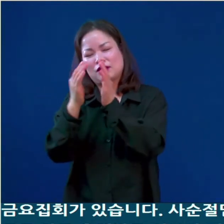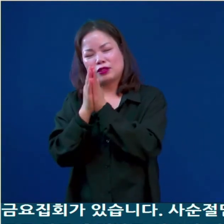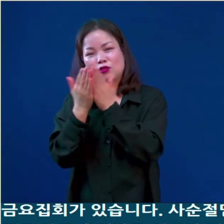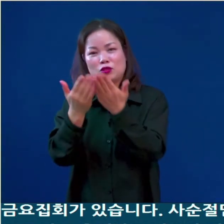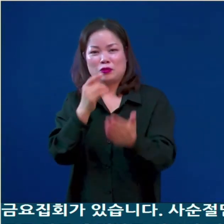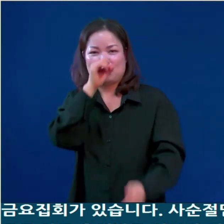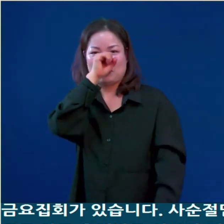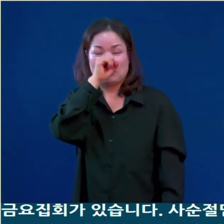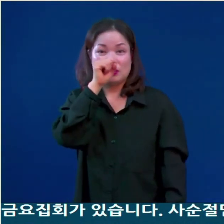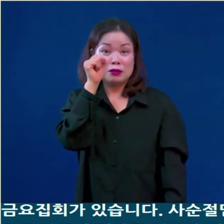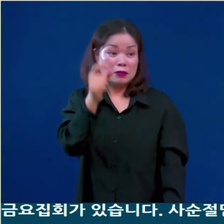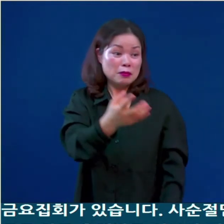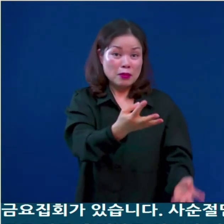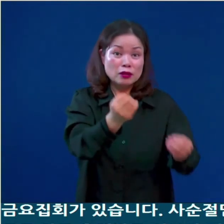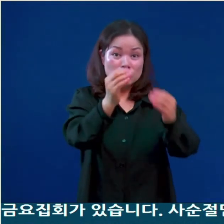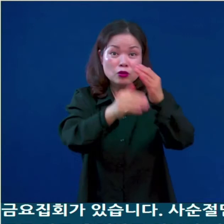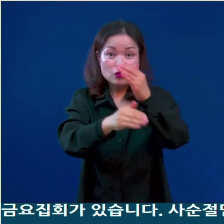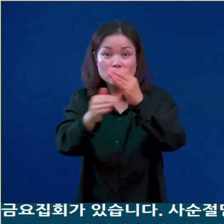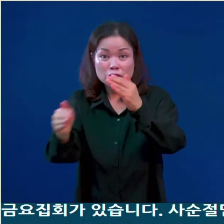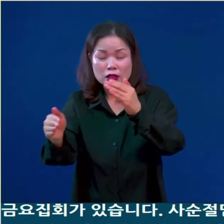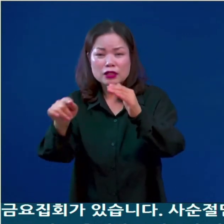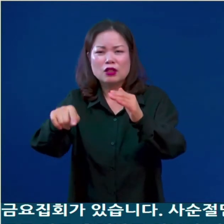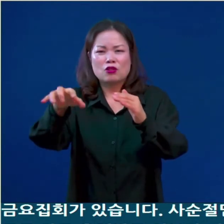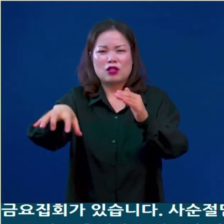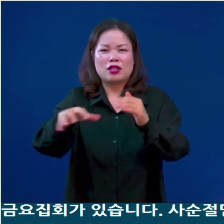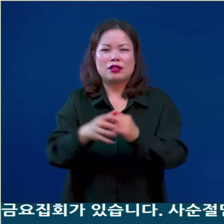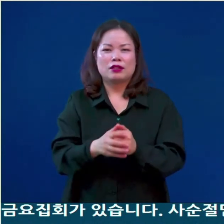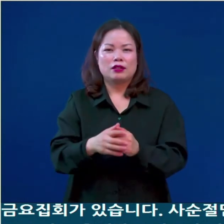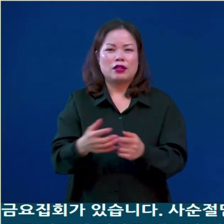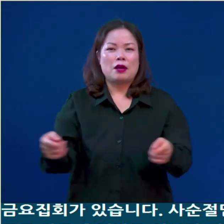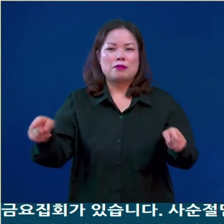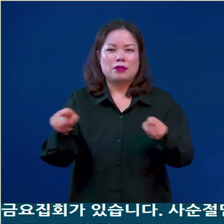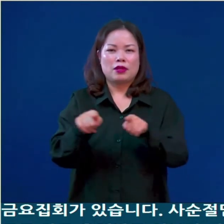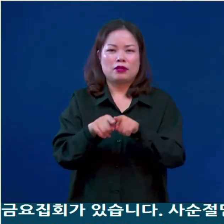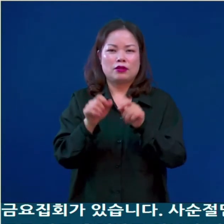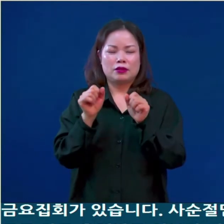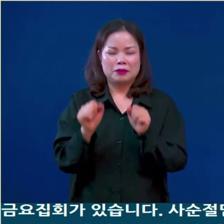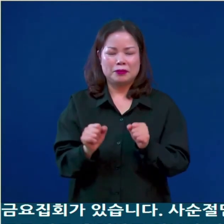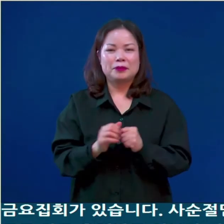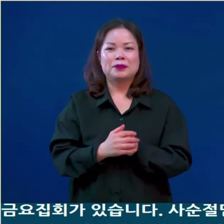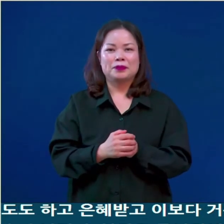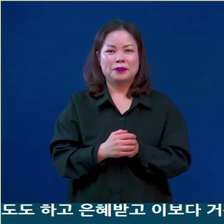바랍니다. 이미 많은 성도들이 여기에 동참하고